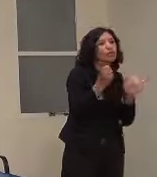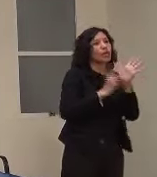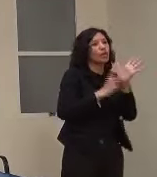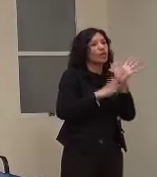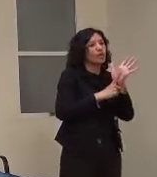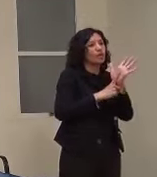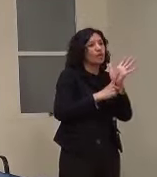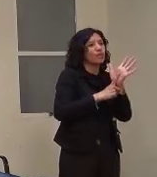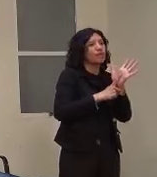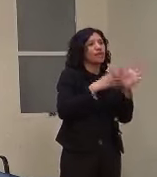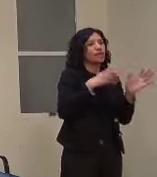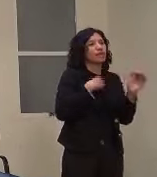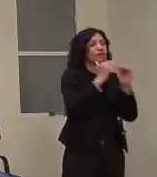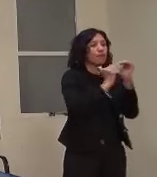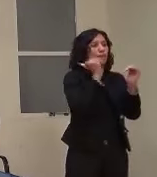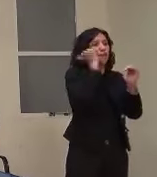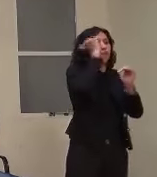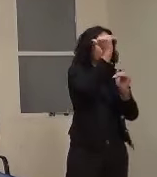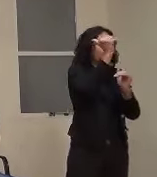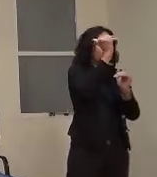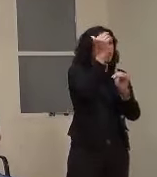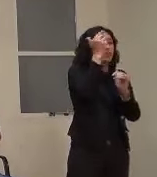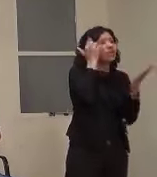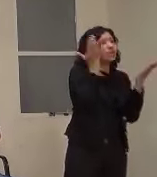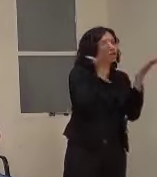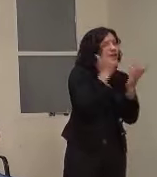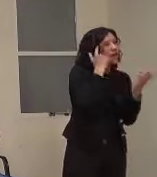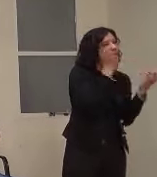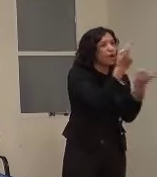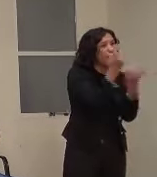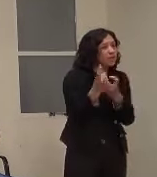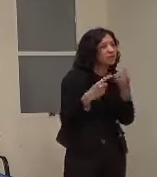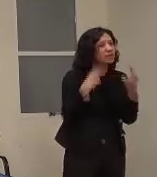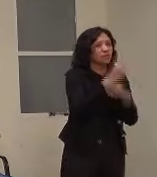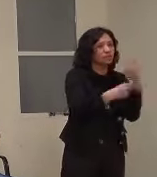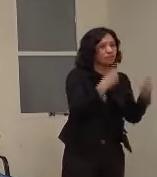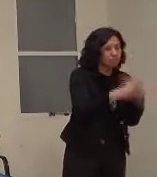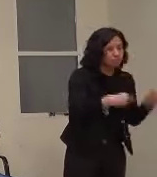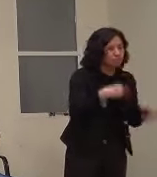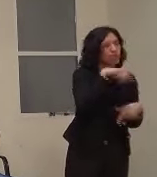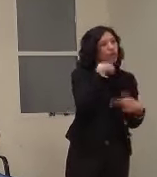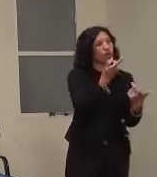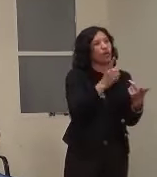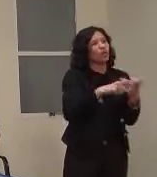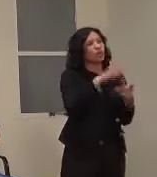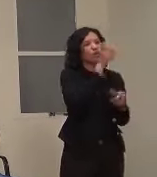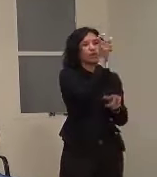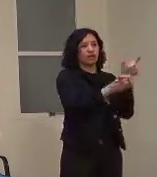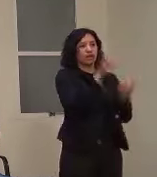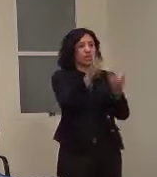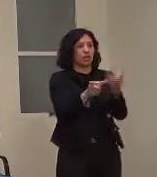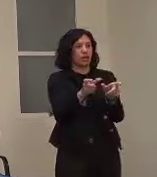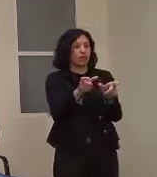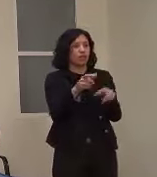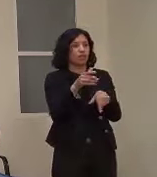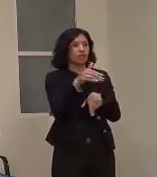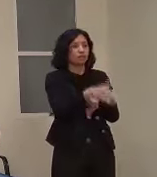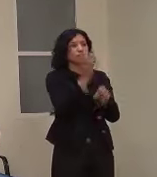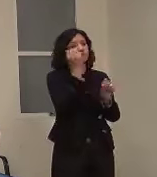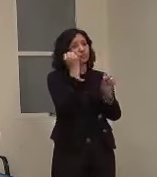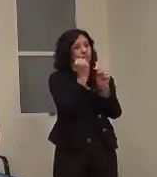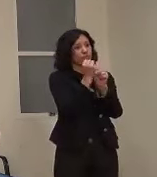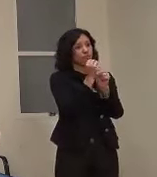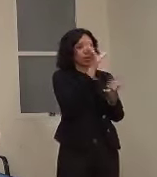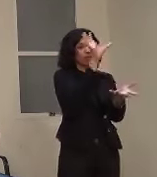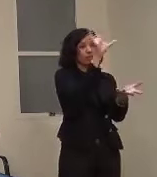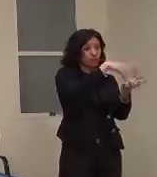funcionamiento y capacitación constante y otra es que los agentes se desempeñan laboralmente en